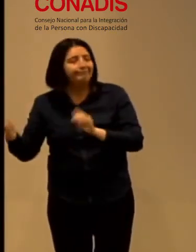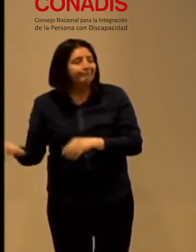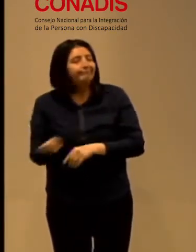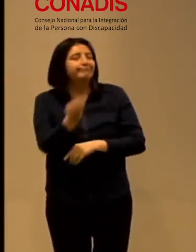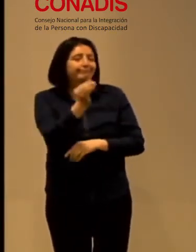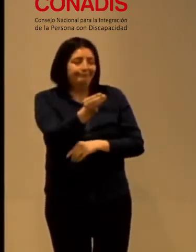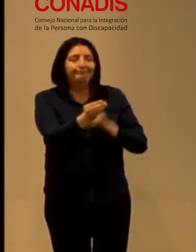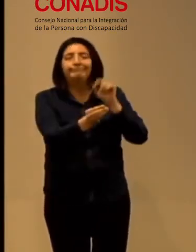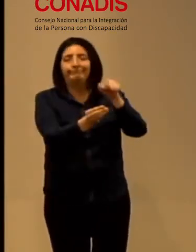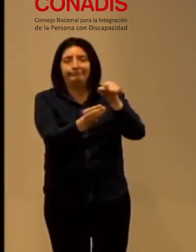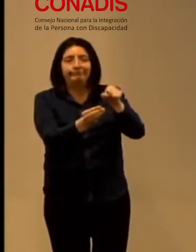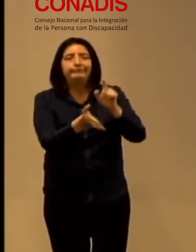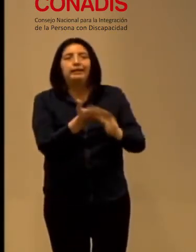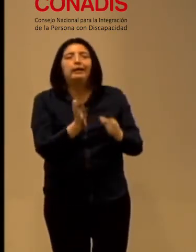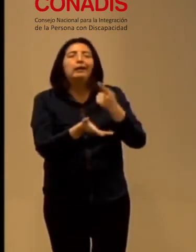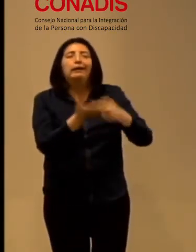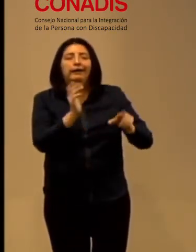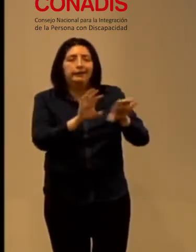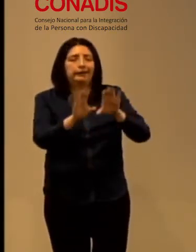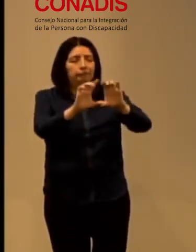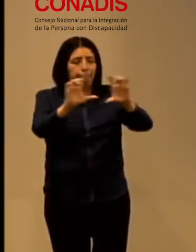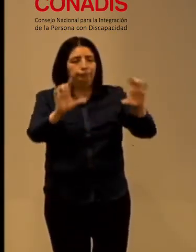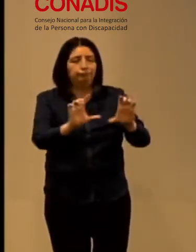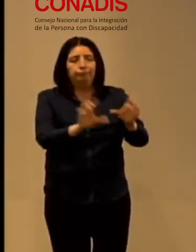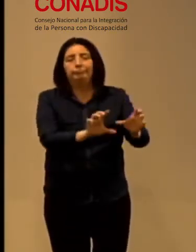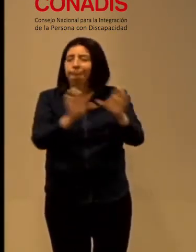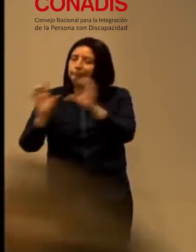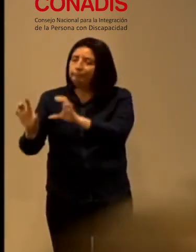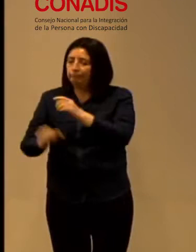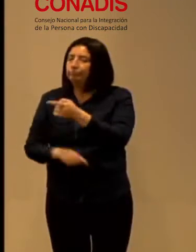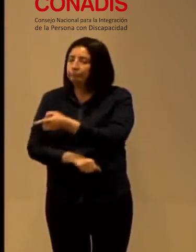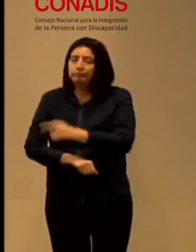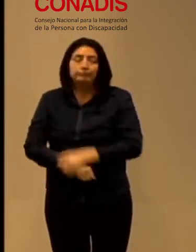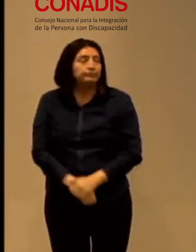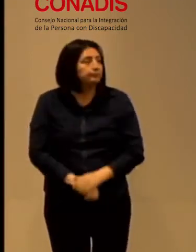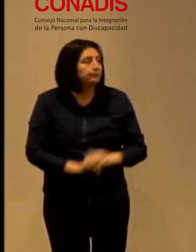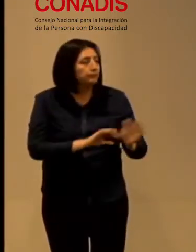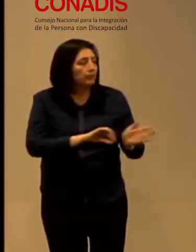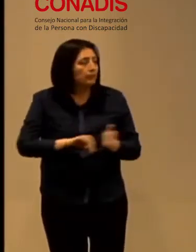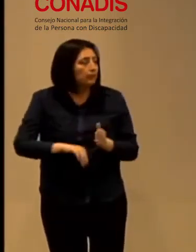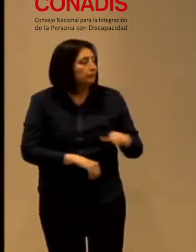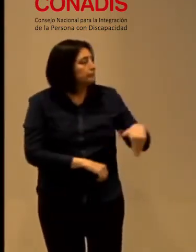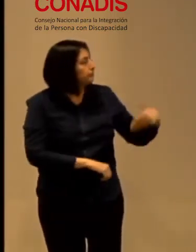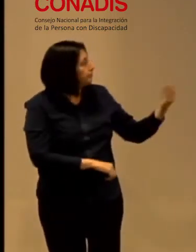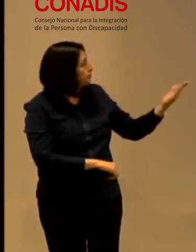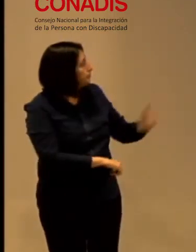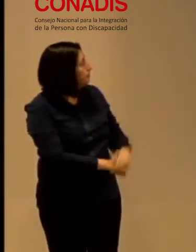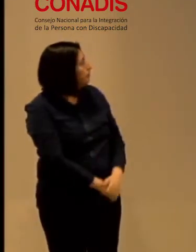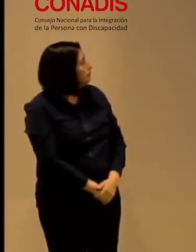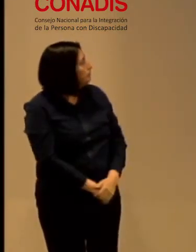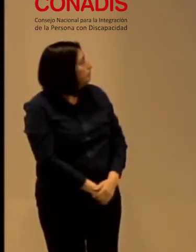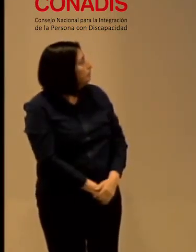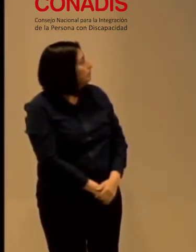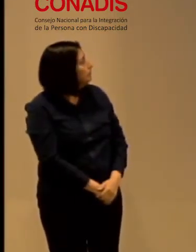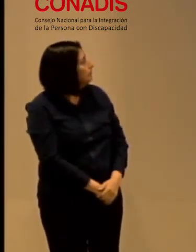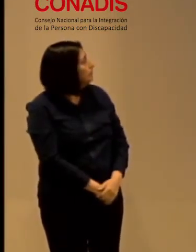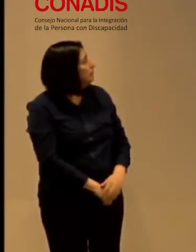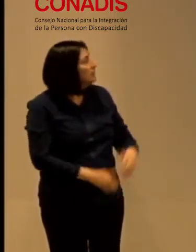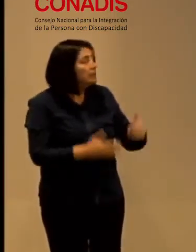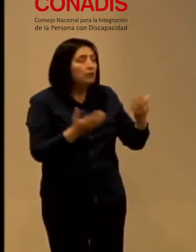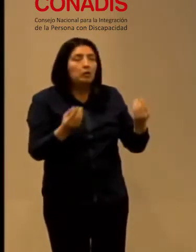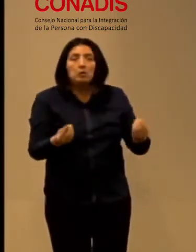ser se le invita a acreditarse, ¿no? Pasamos, por favor. En cuanto a la relación